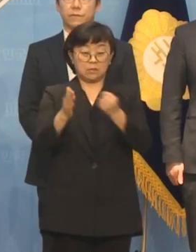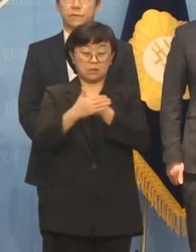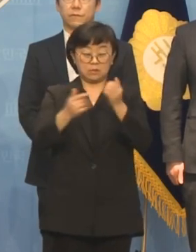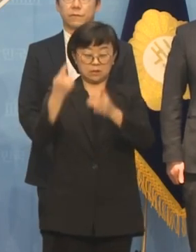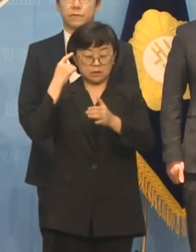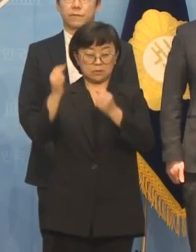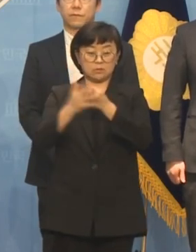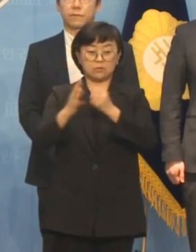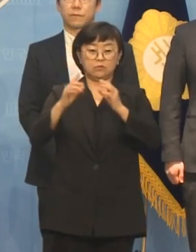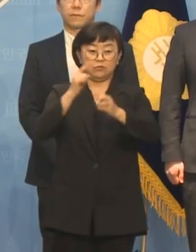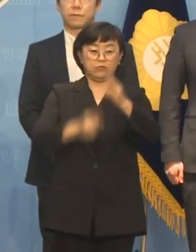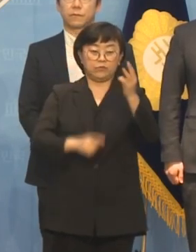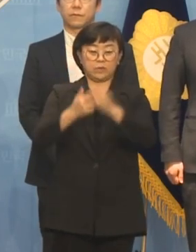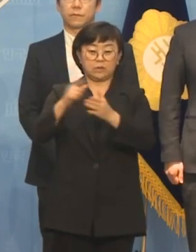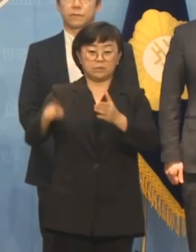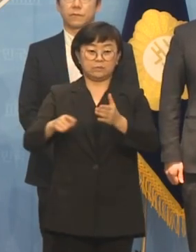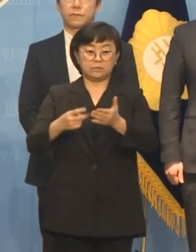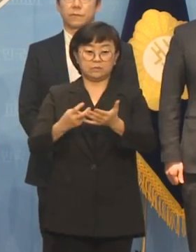윤석열 정권의